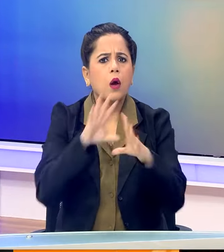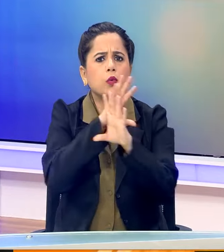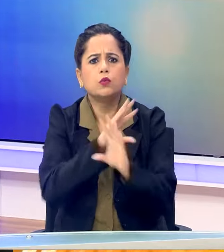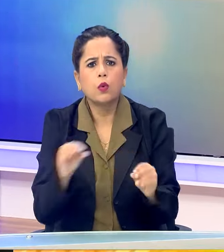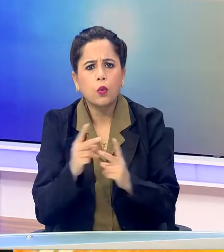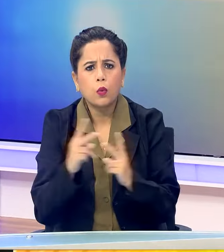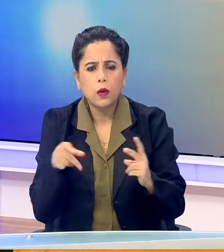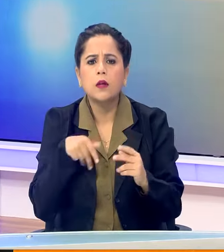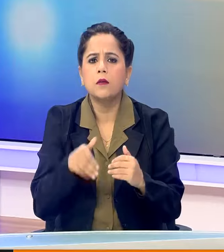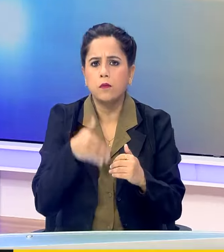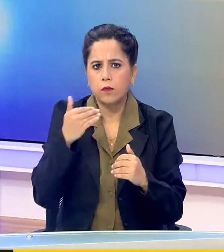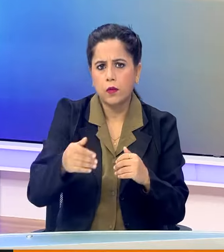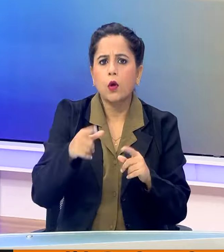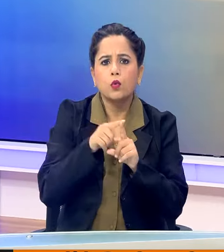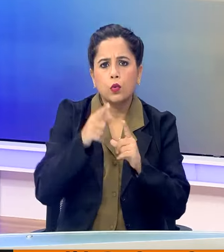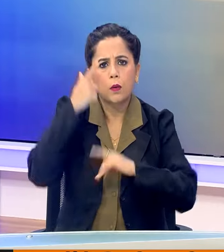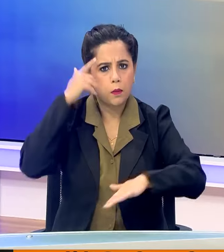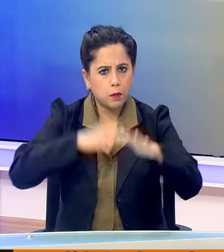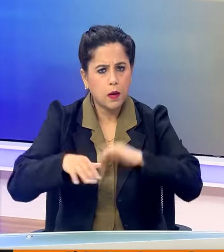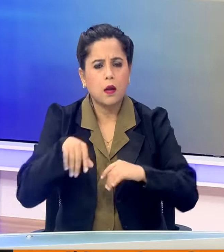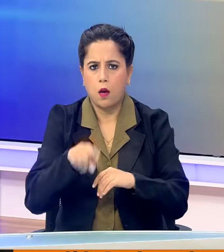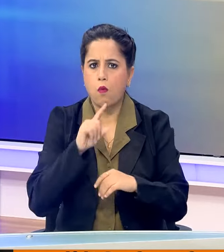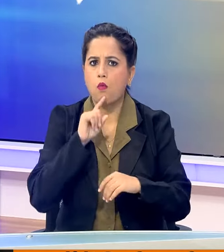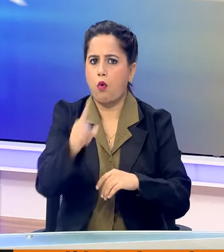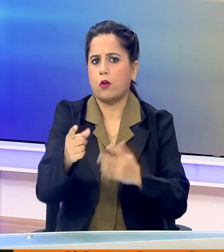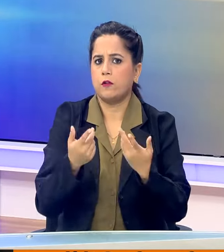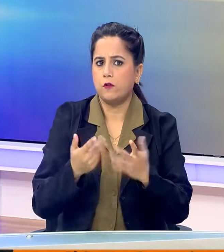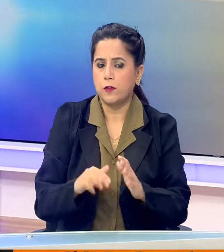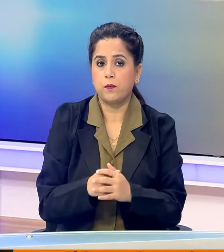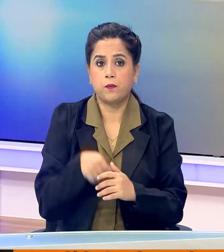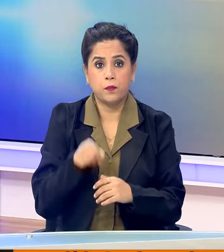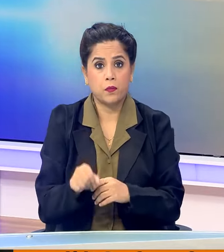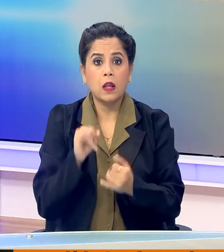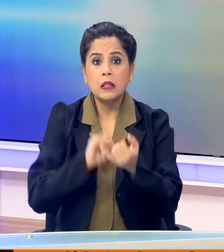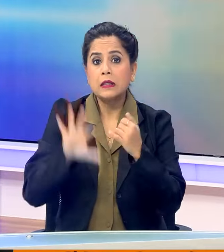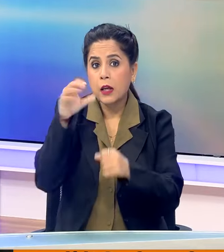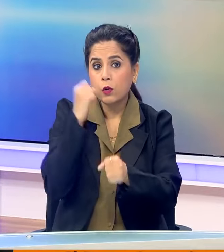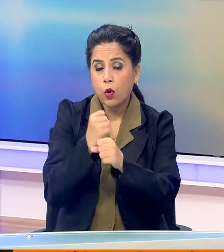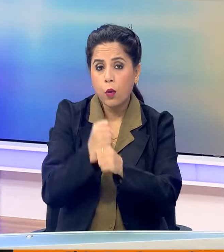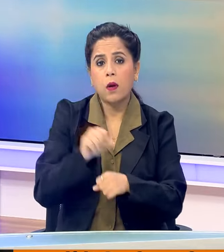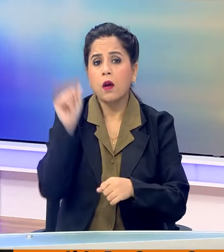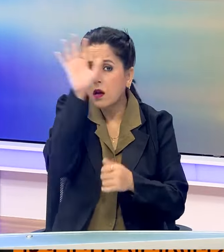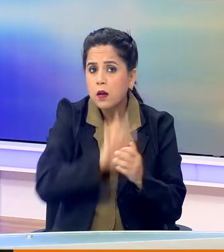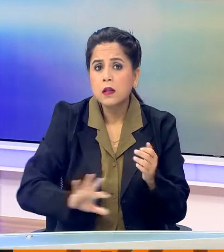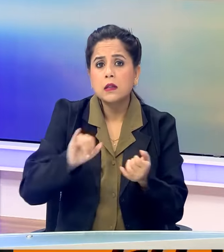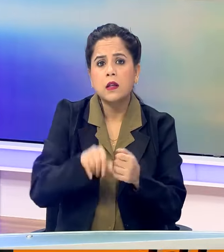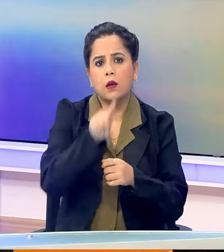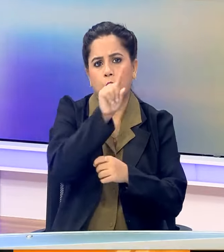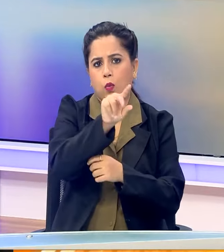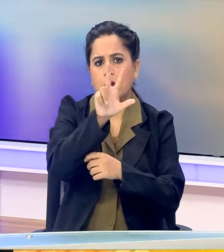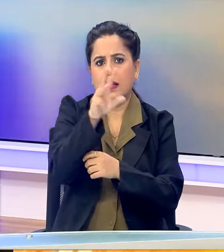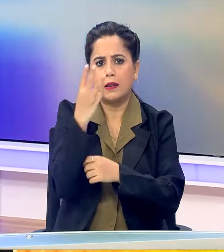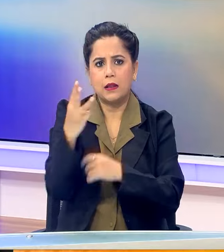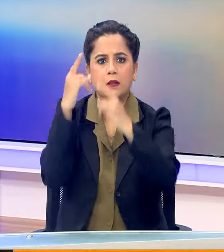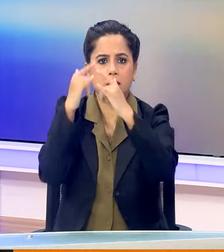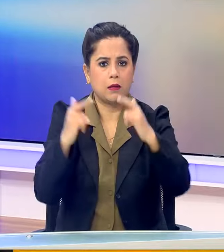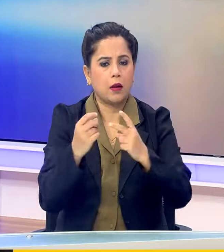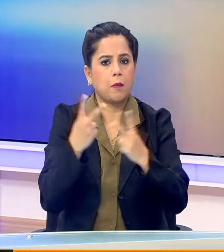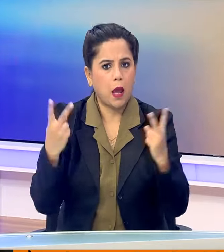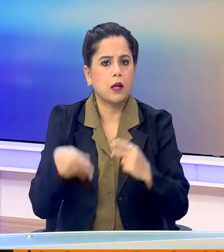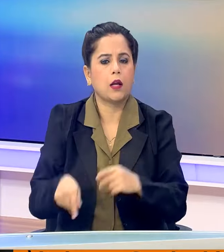लिए कदम उठाए जाए इसके लिए भी निर्देश दिए गए राज्य सरकार ने राज्य भर में 183 राहत शिवर स्थापित